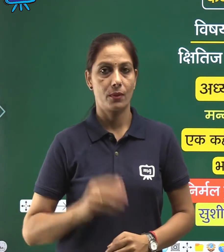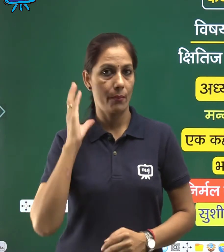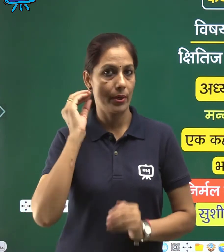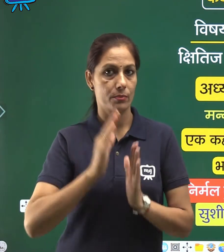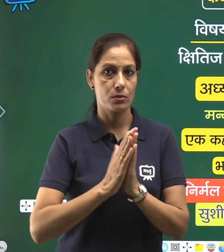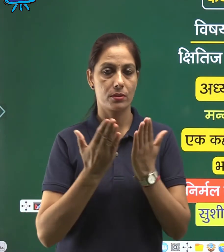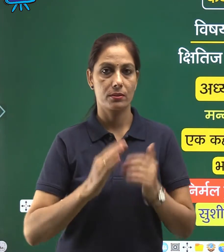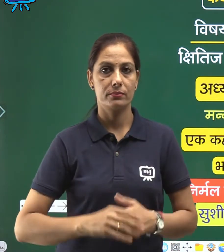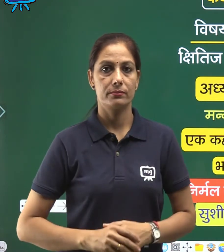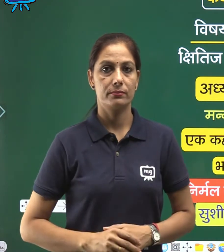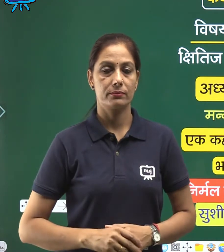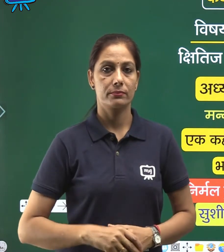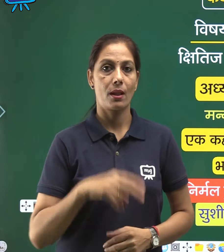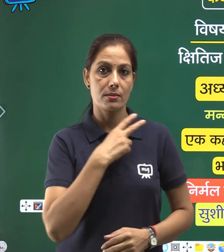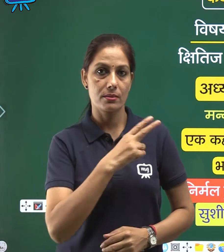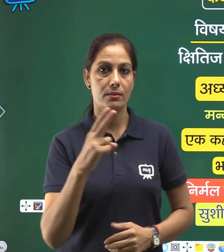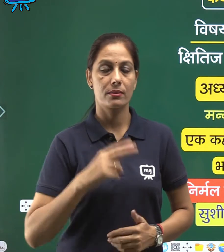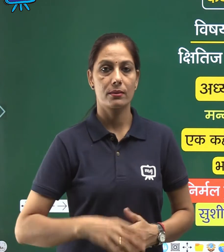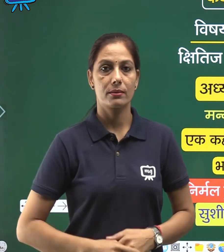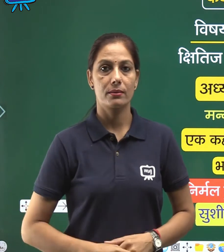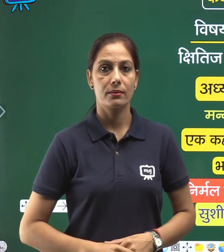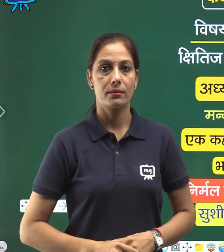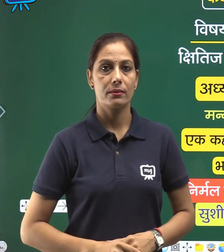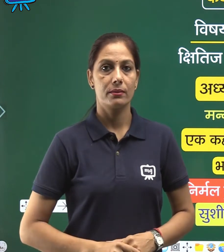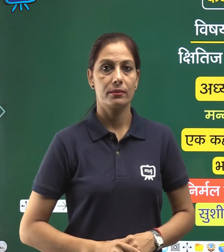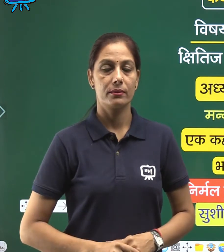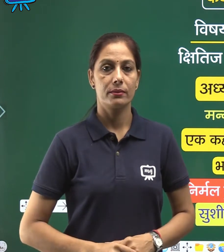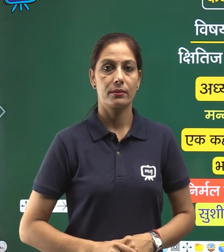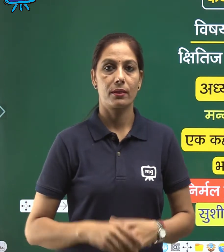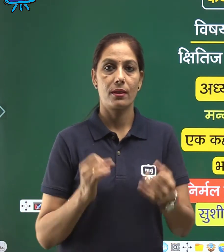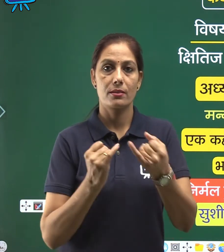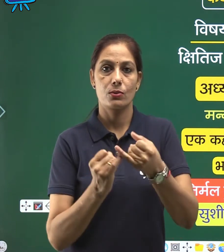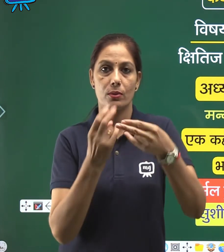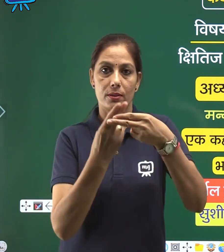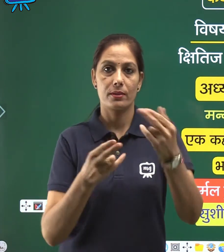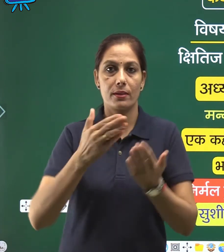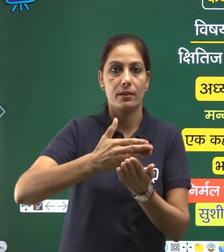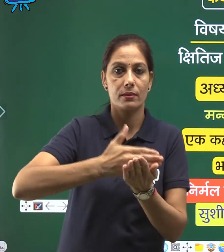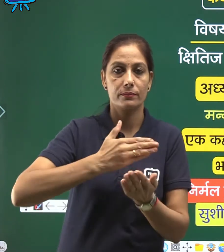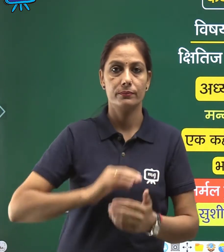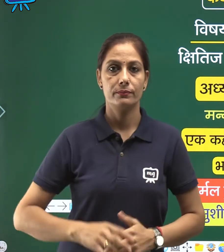पाठ्य पुस्तक क्षितिज के गद्य खंड के